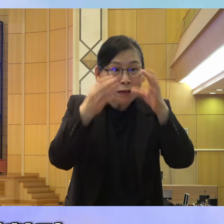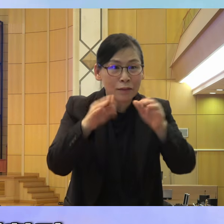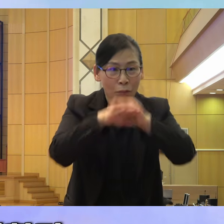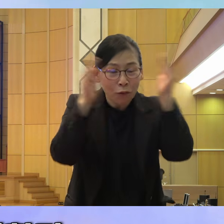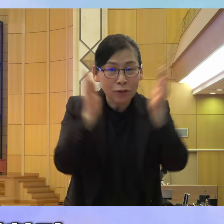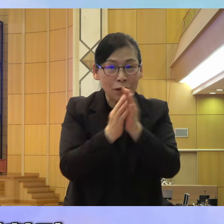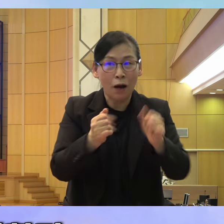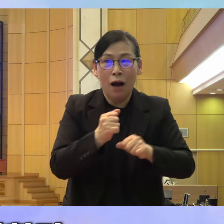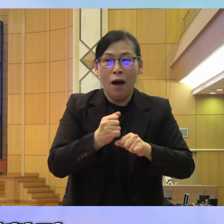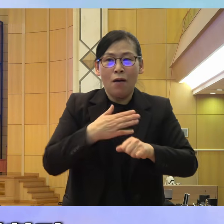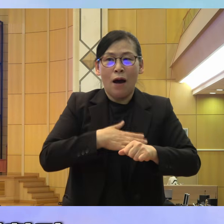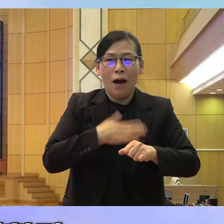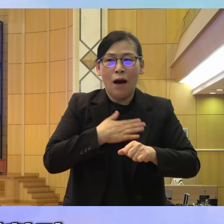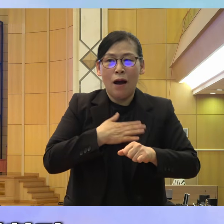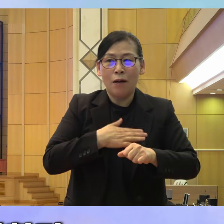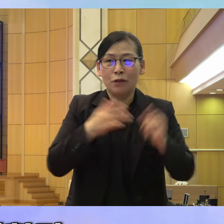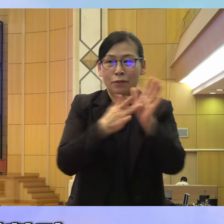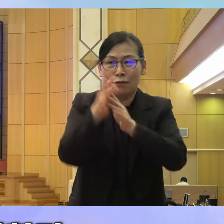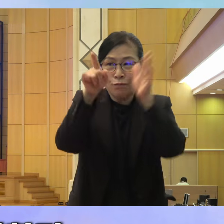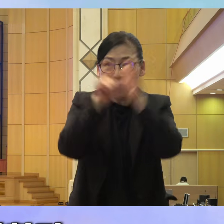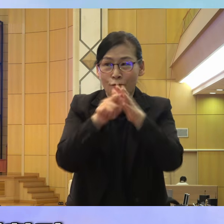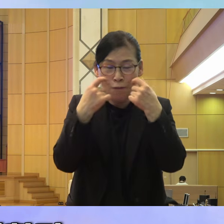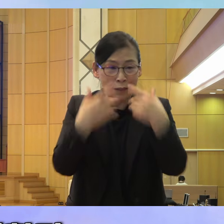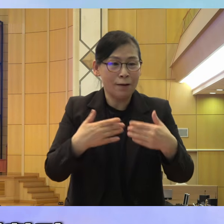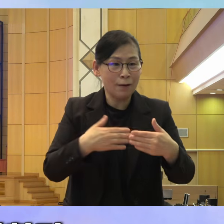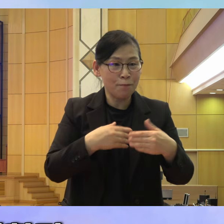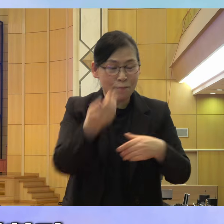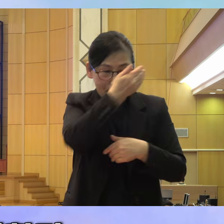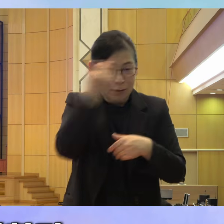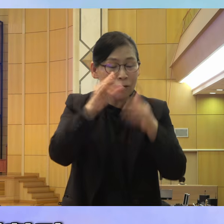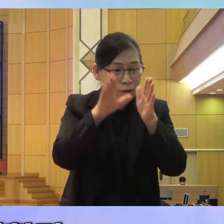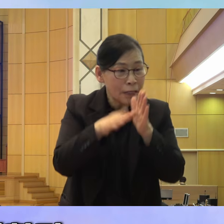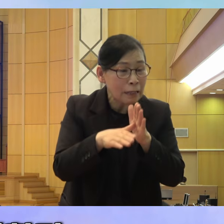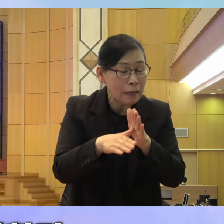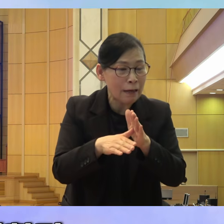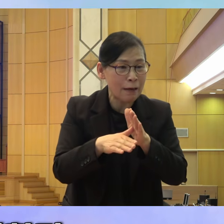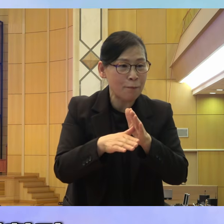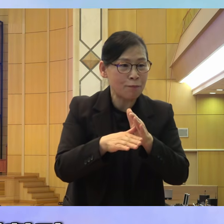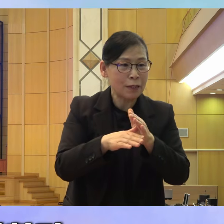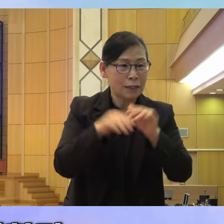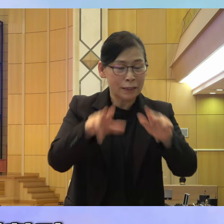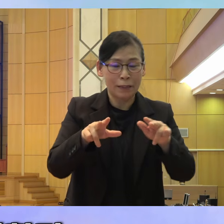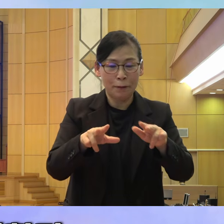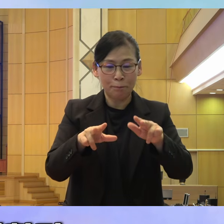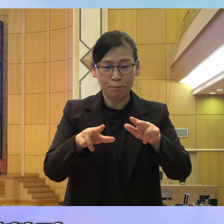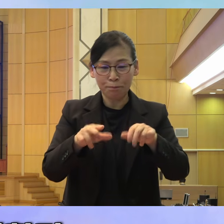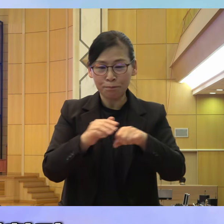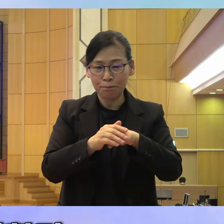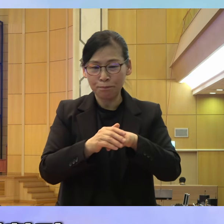모르는 사람 모르거니와 알면 그렇단 말이에요. 청년의 때에, 그러니까 이제